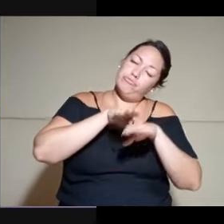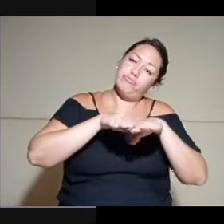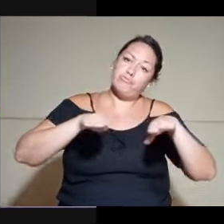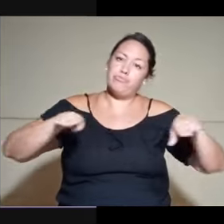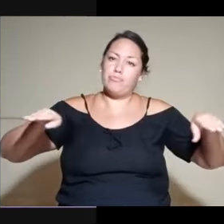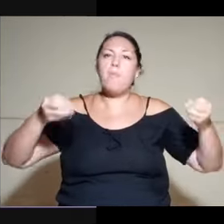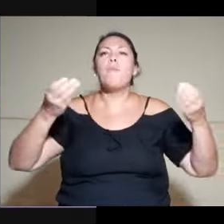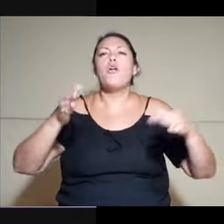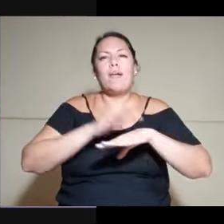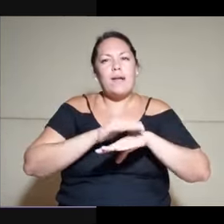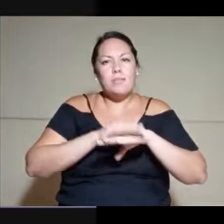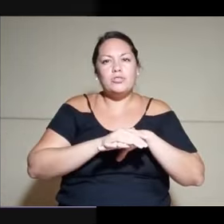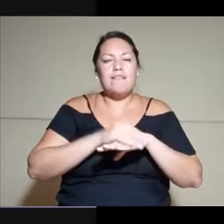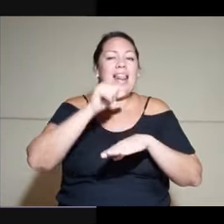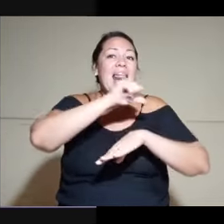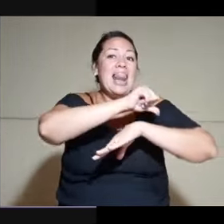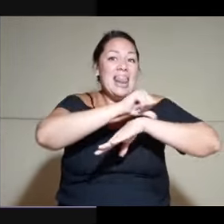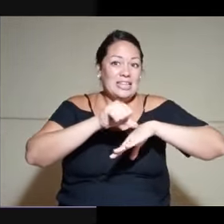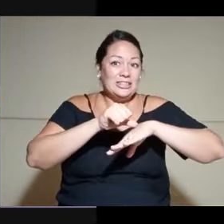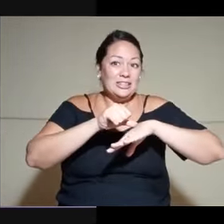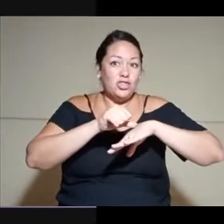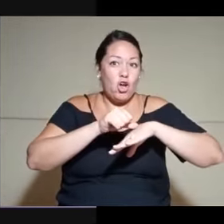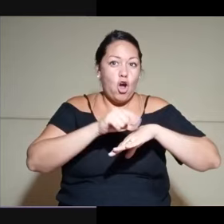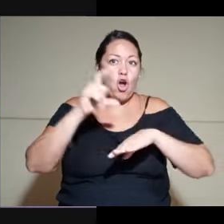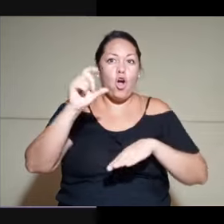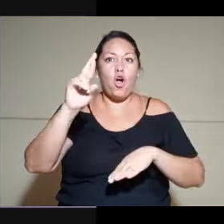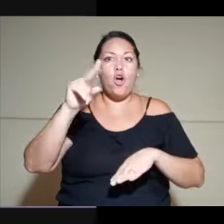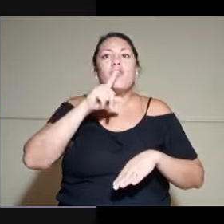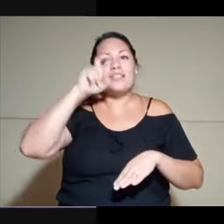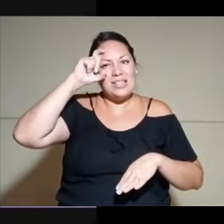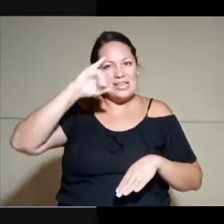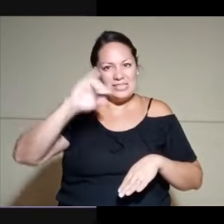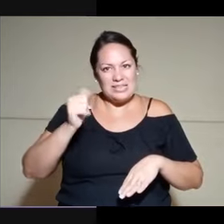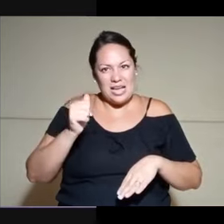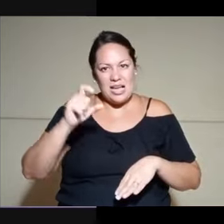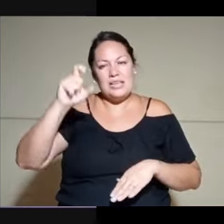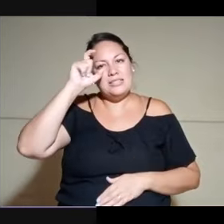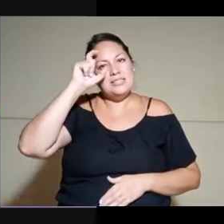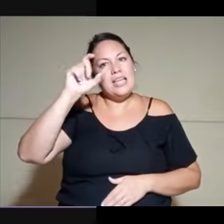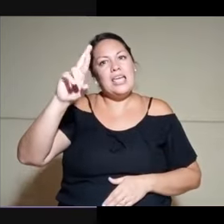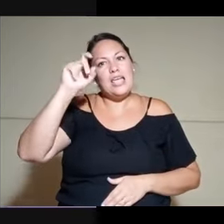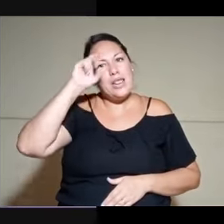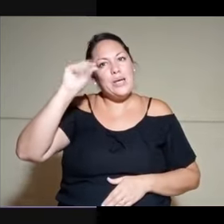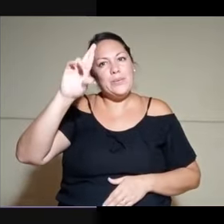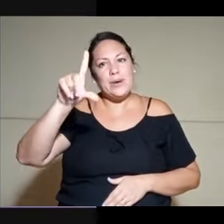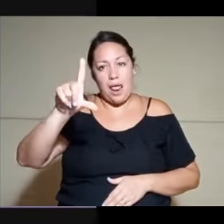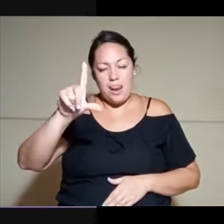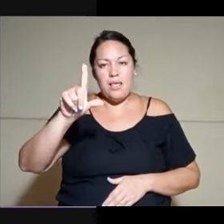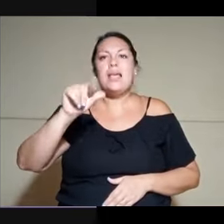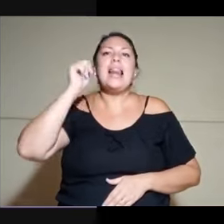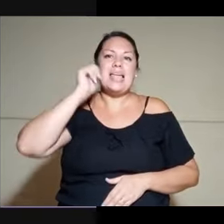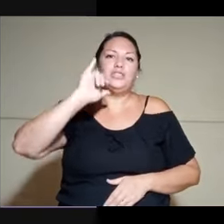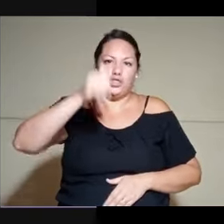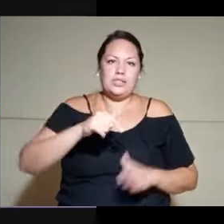no se mueve, y pueden estar años así en una cama. ¿Y eso por qué es? Porque está lesionada la corteza cerebral,